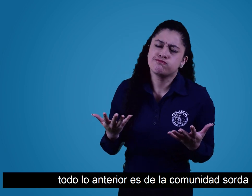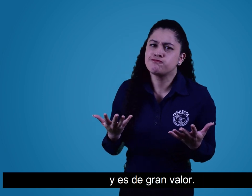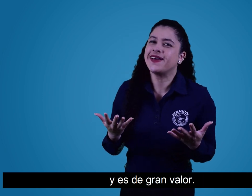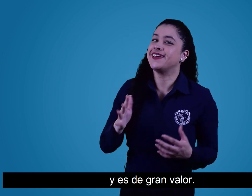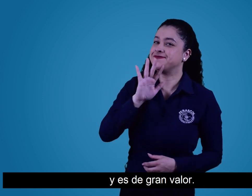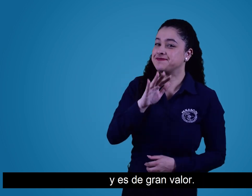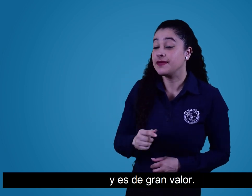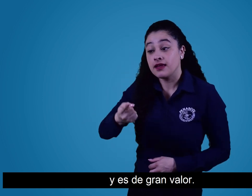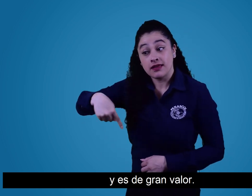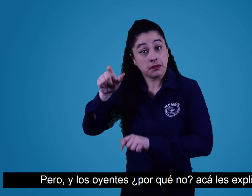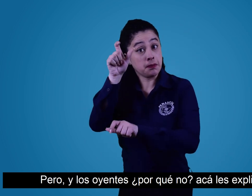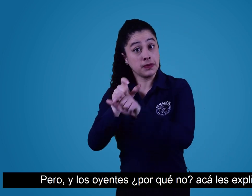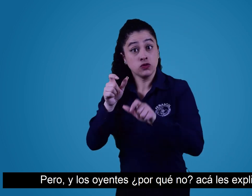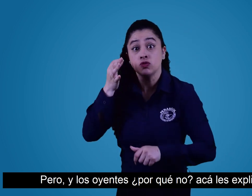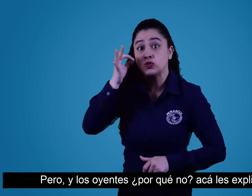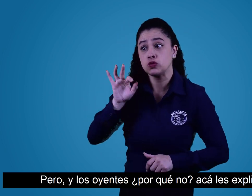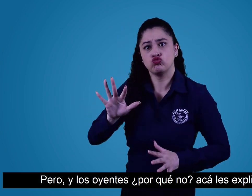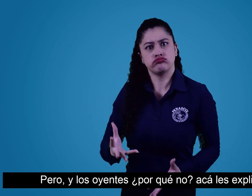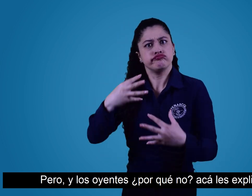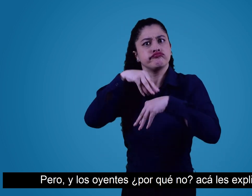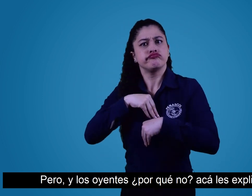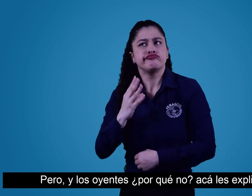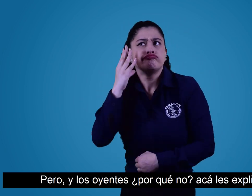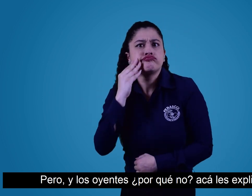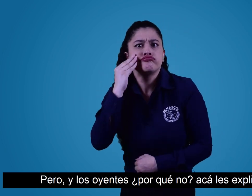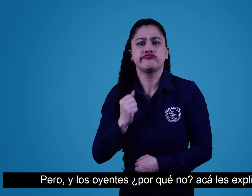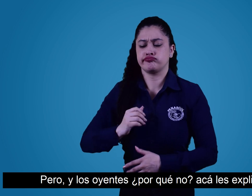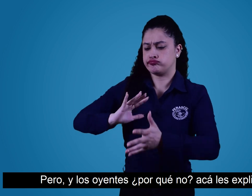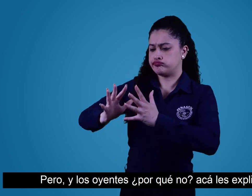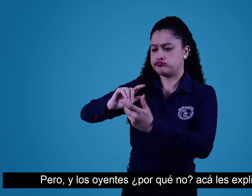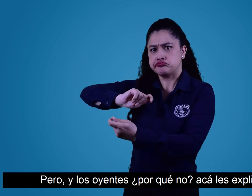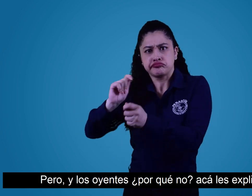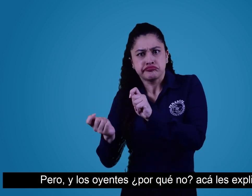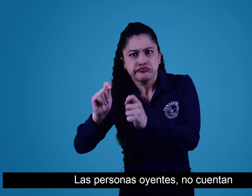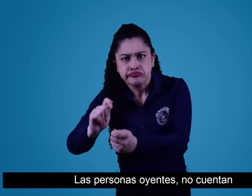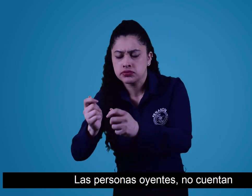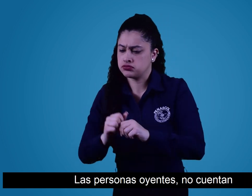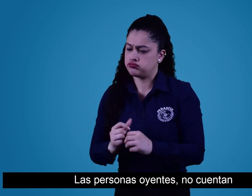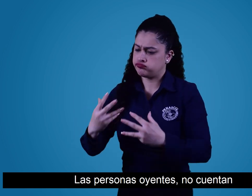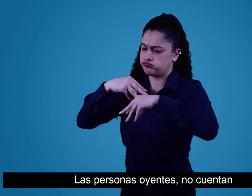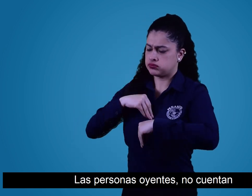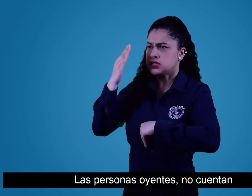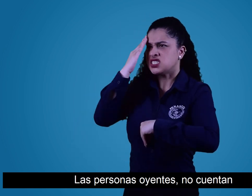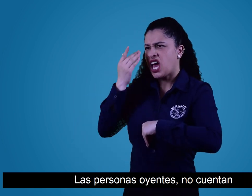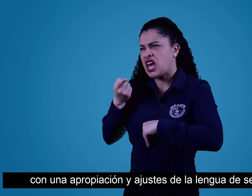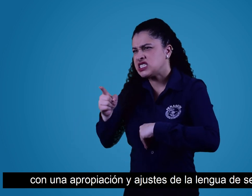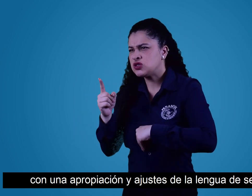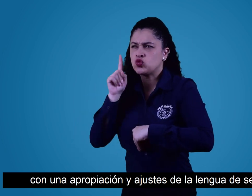y es de gran valor. Pero, ¿y los oyentes por qué no? Acá les explico. Las personas oyentes no cuentan con una